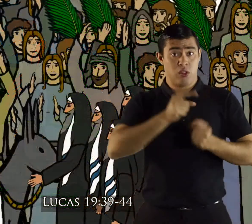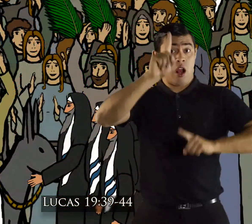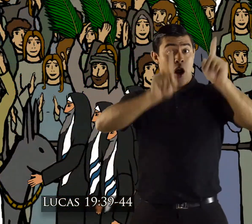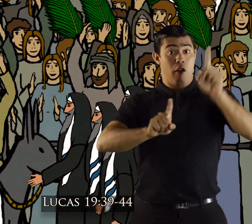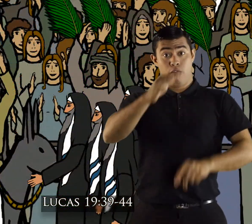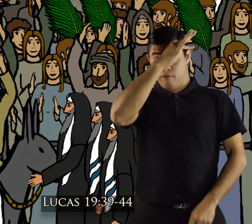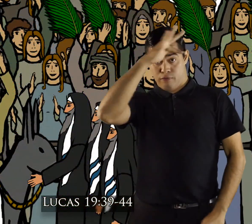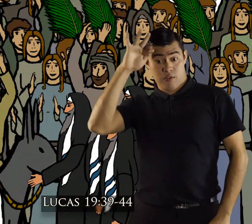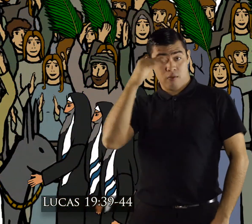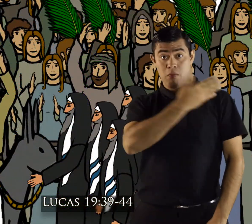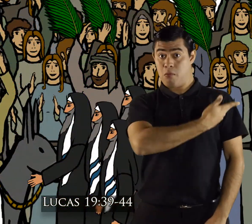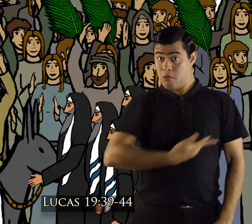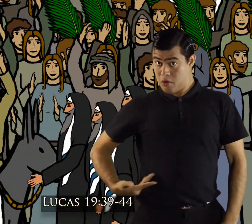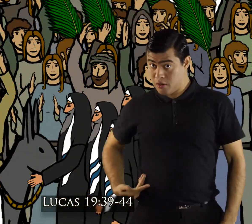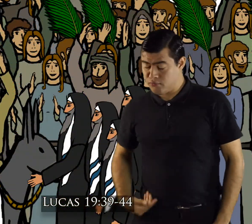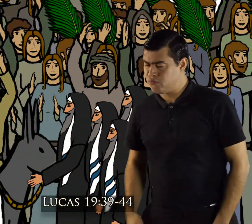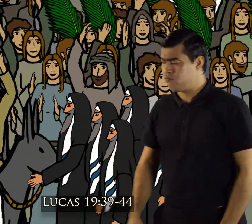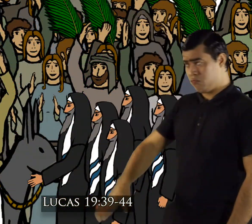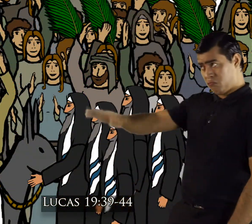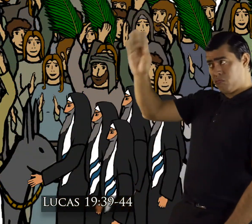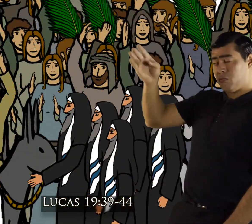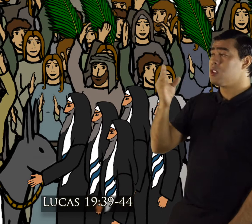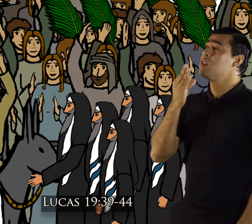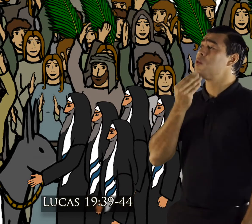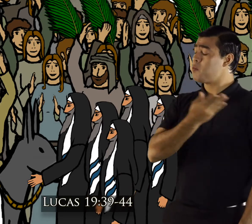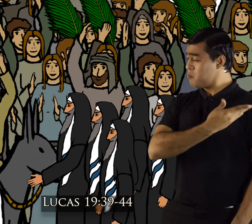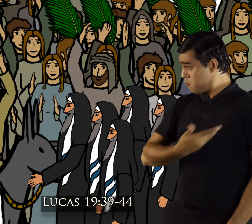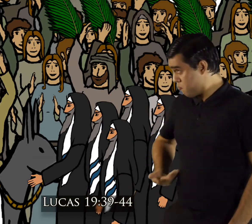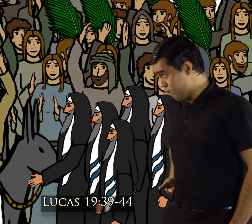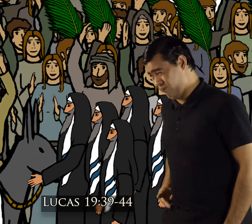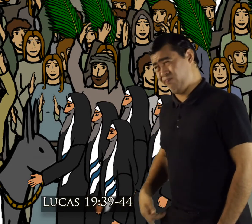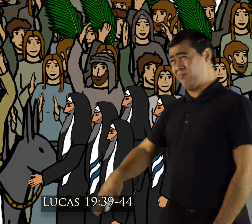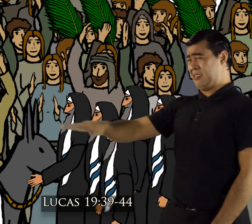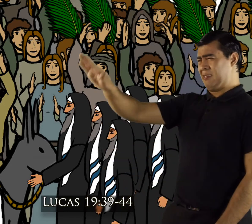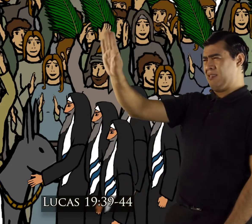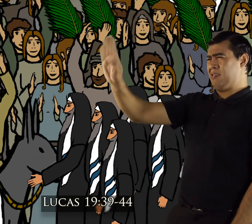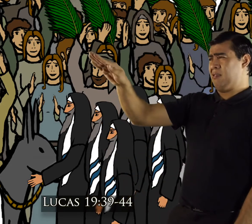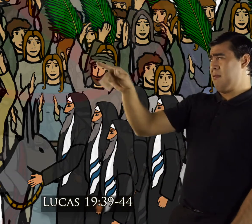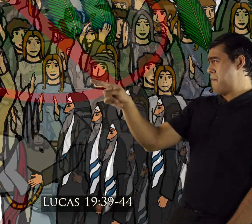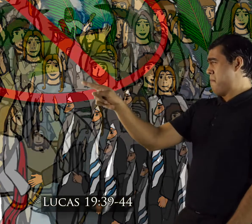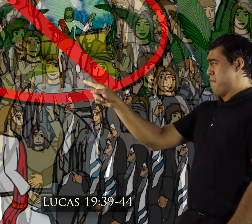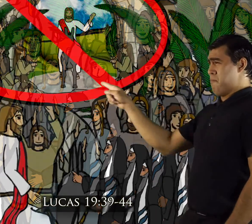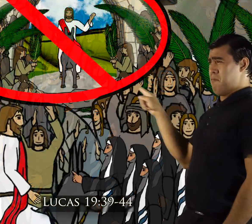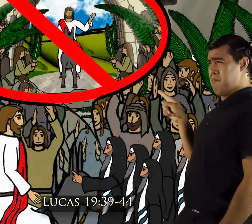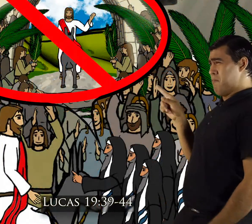Algunos fariseos y maestros de la ley le dijeron a Jesús: Maestro, Rabí, ellos están gritando y